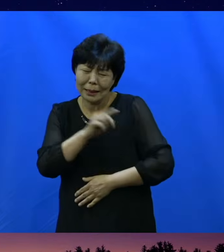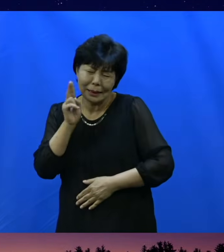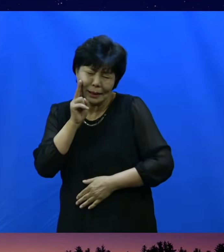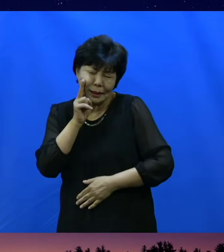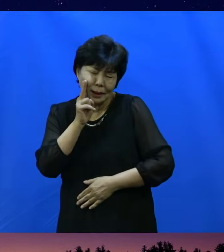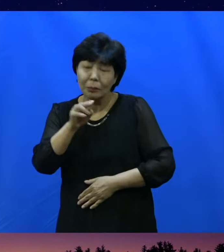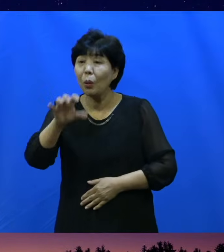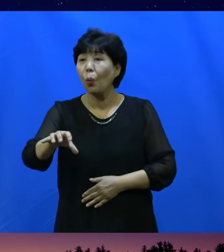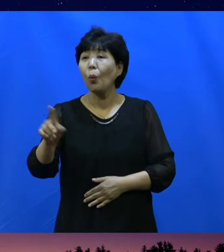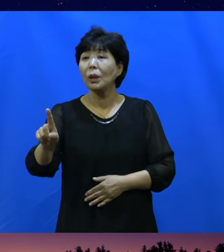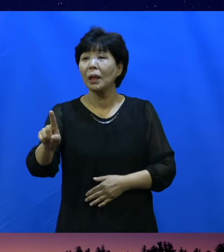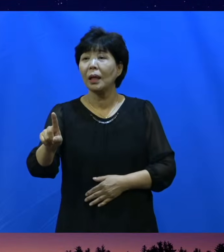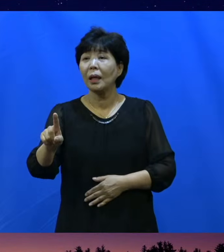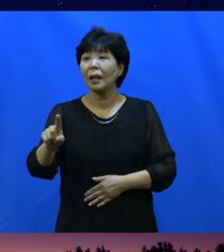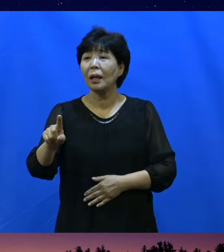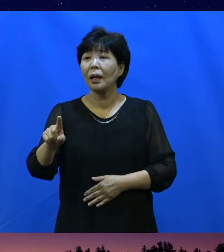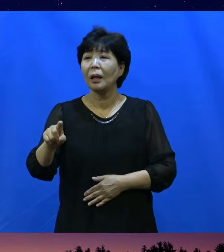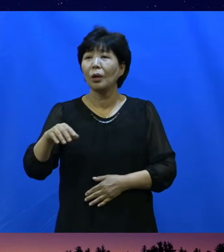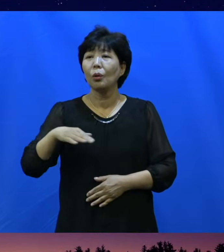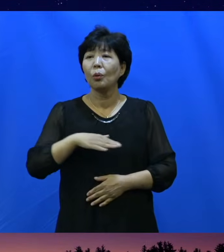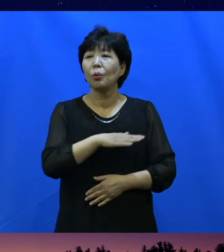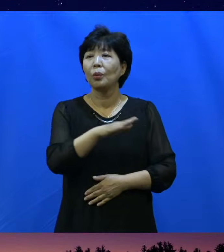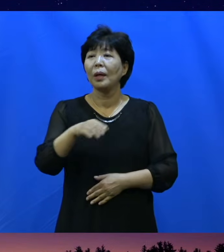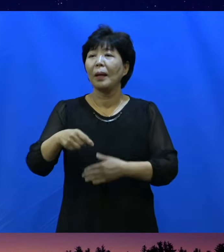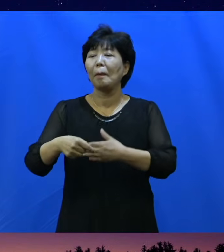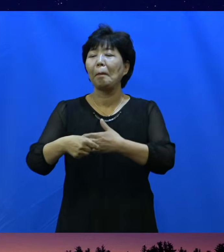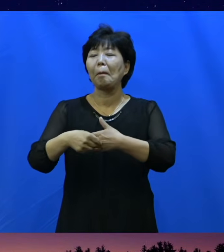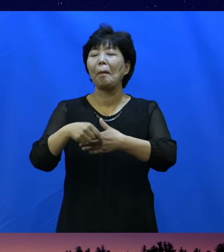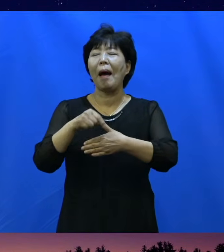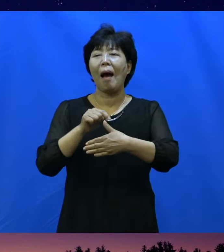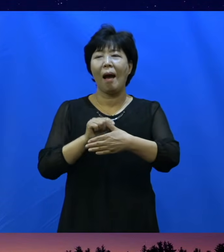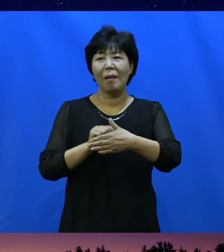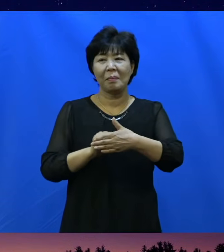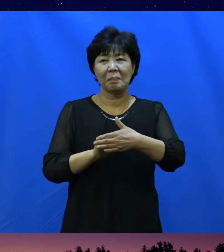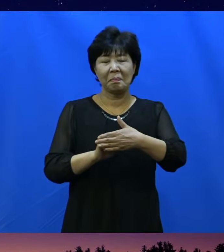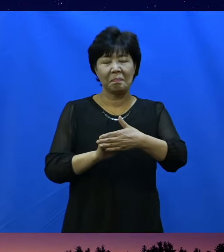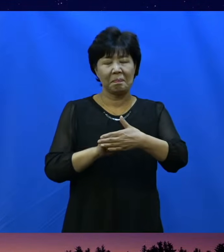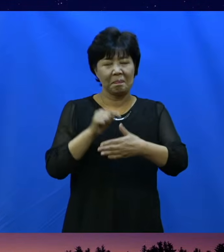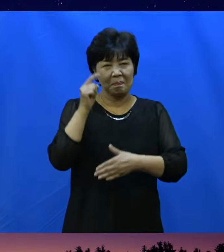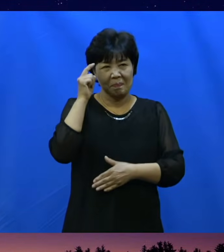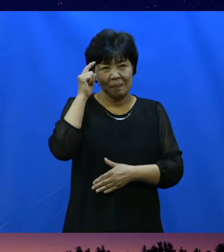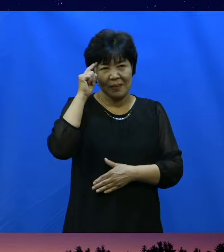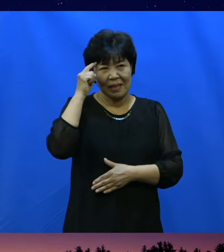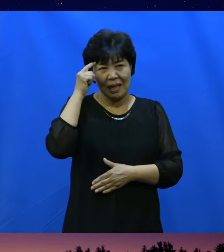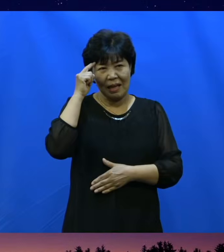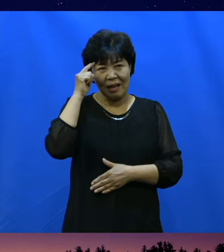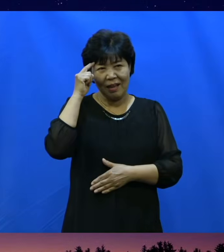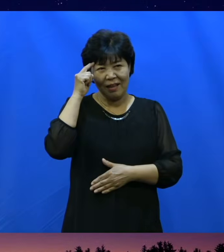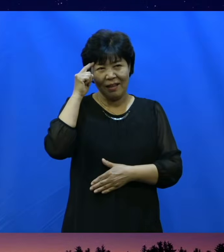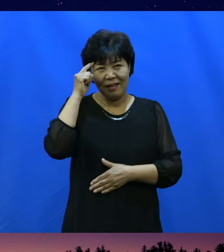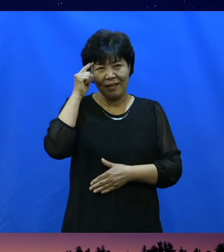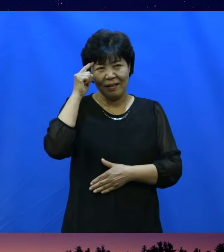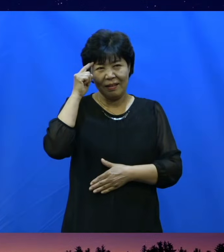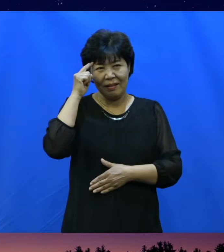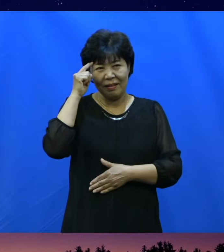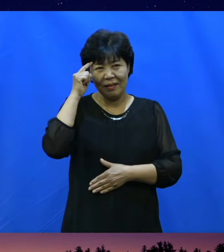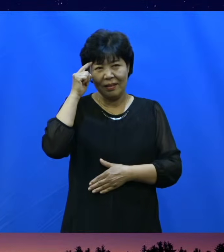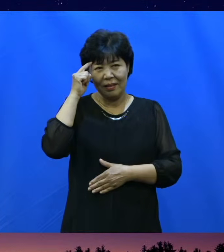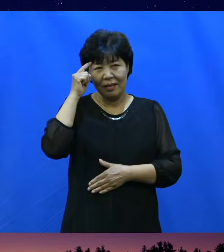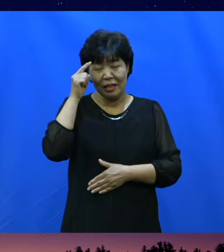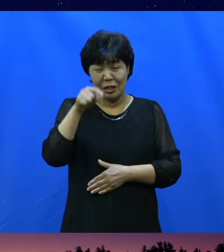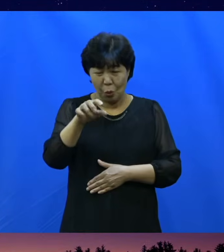우리의 생각이에요. 우리의 마음과 생각. 그죠? 안 보이죠, 그죠? 안 보이는데 우리의 삶을 모든